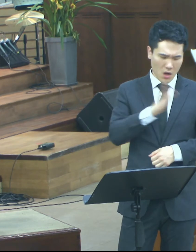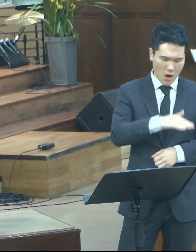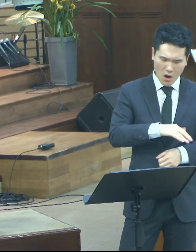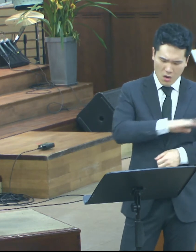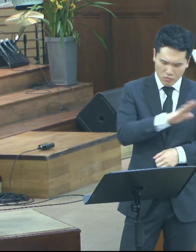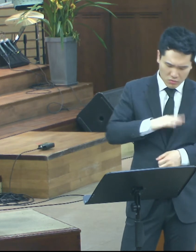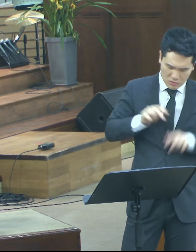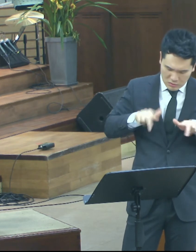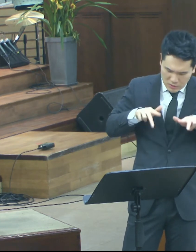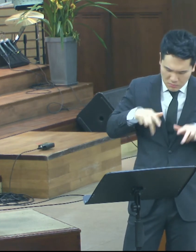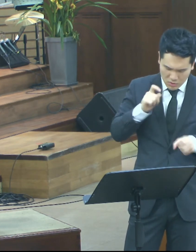모르는 거예요.